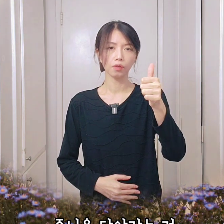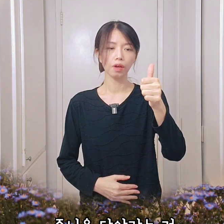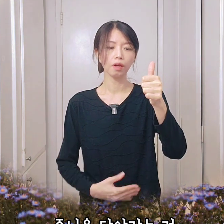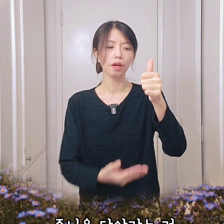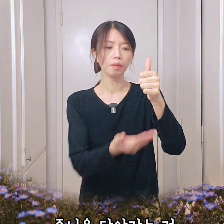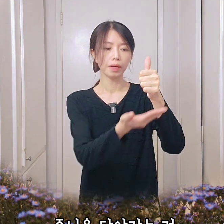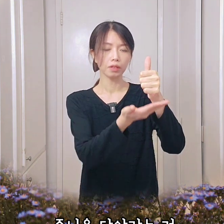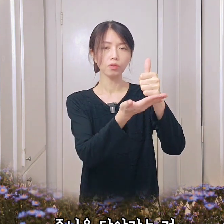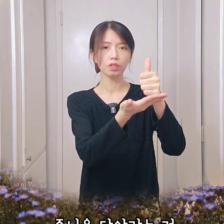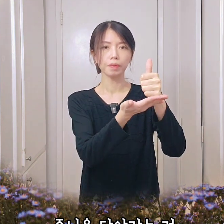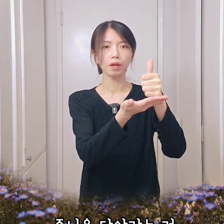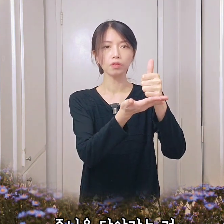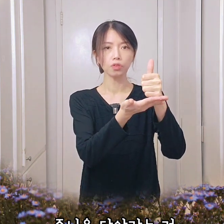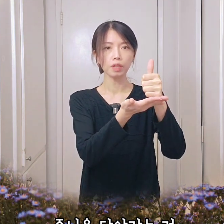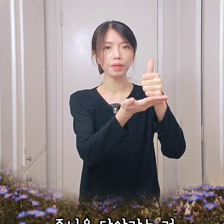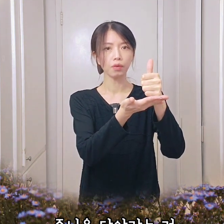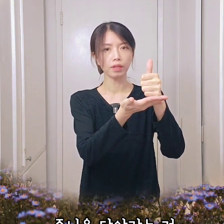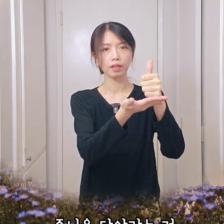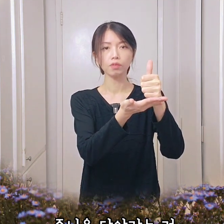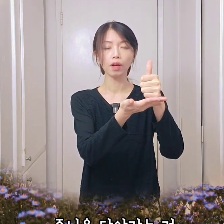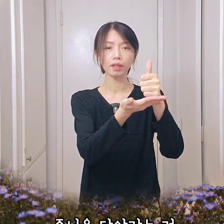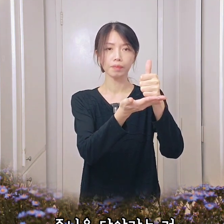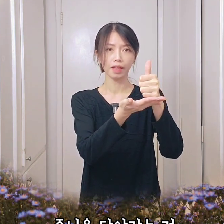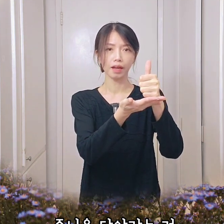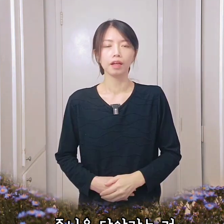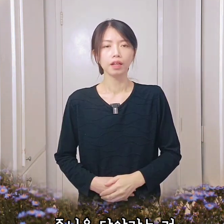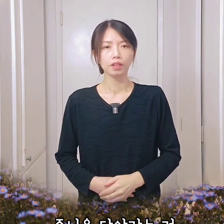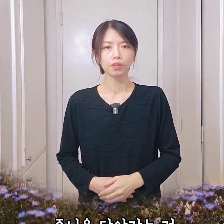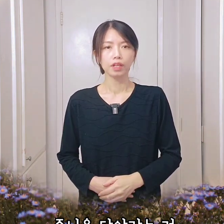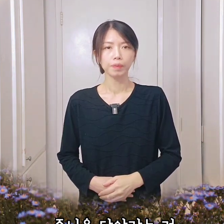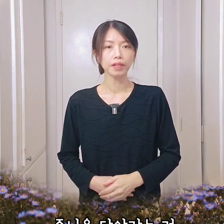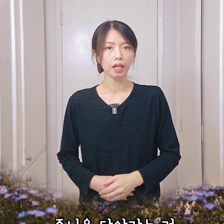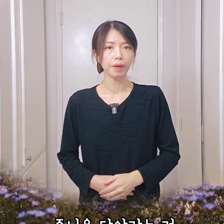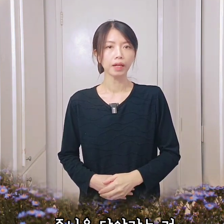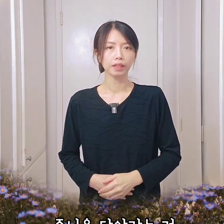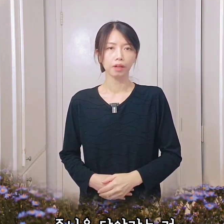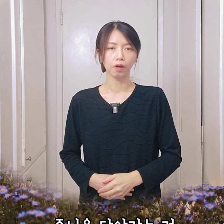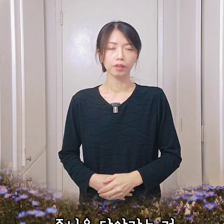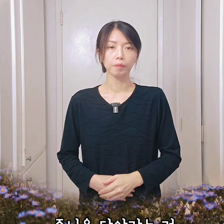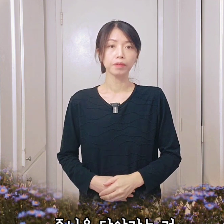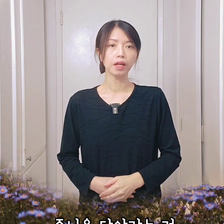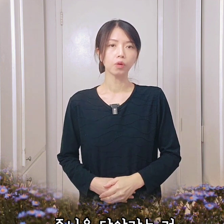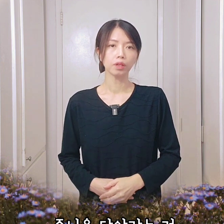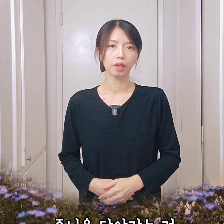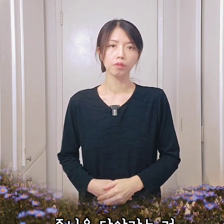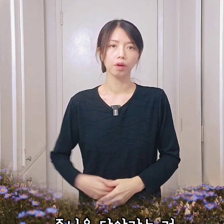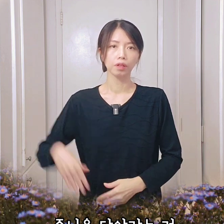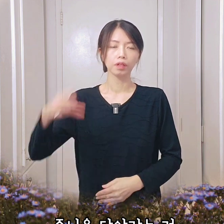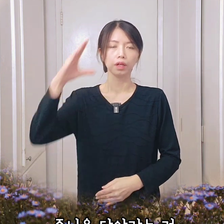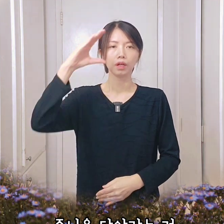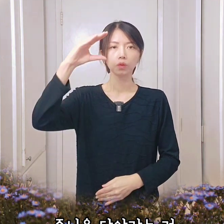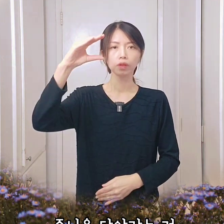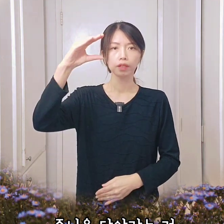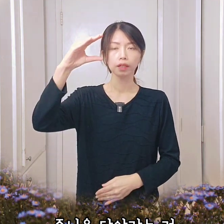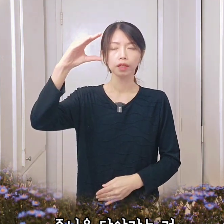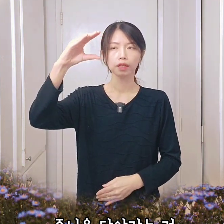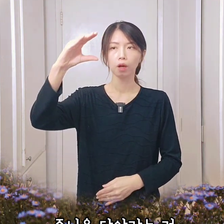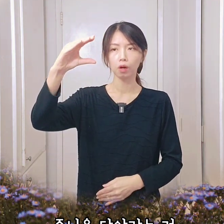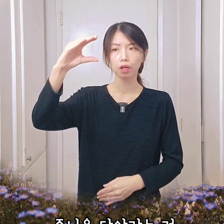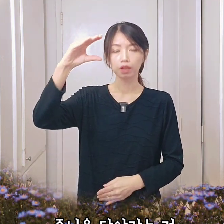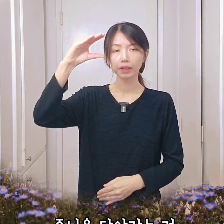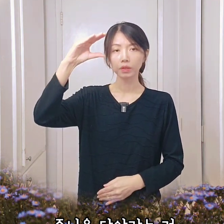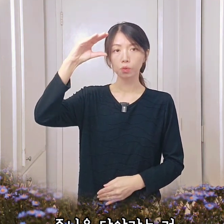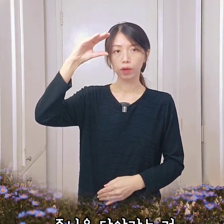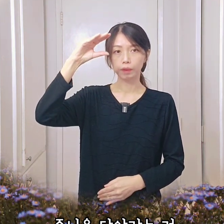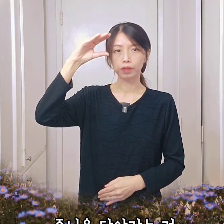수어가 되고요. 받쳐주시면 주님이라고 한 뜻의 수어가 됩니다. 주님을 닮아가는 것, 닮다라고 한 뜻의 수어는 손을 이